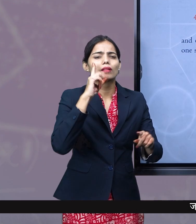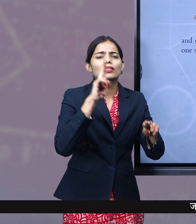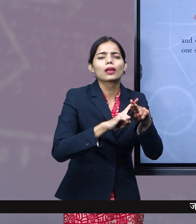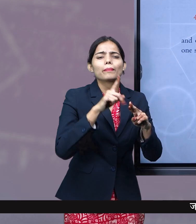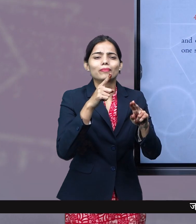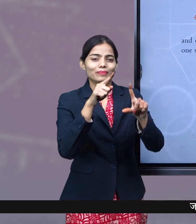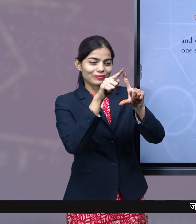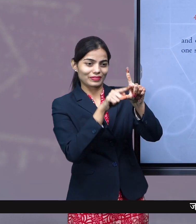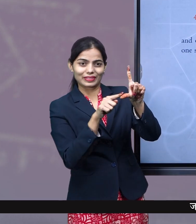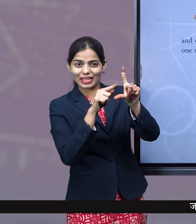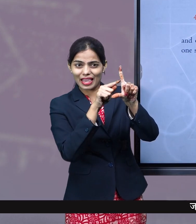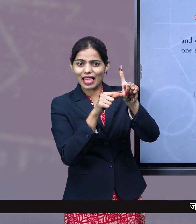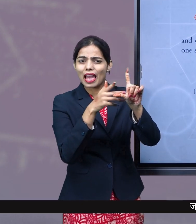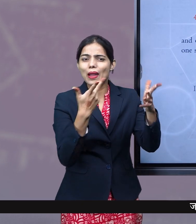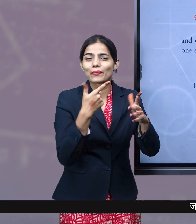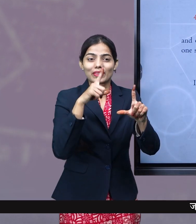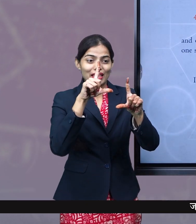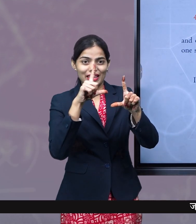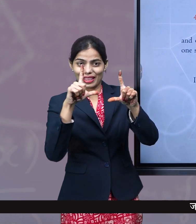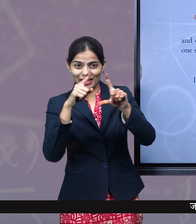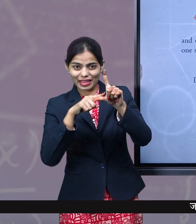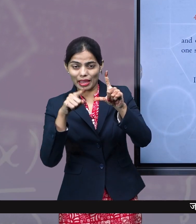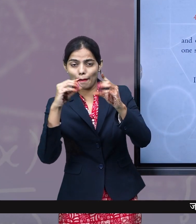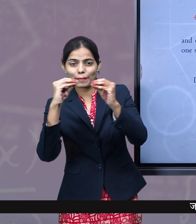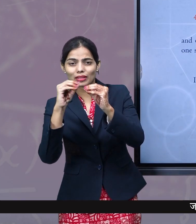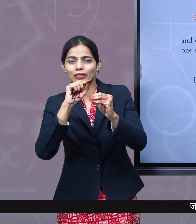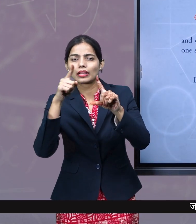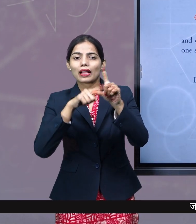जर काटकोन अँगल बी इक्वल्स टू अँगल ई